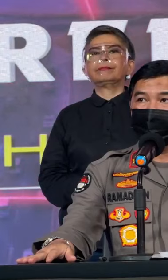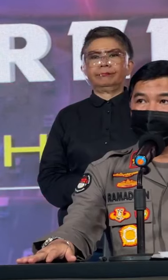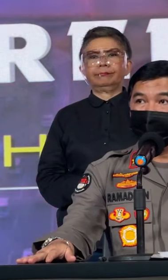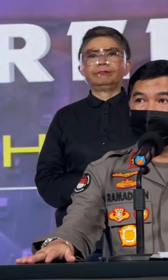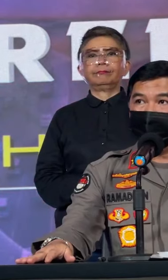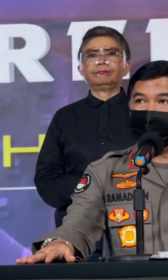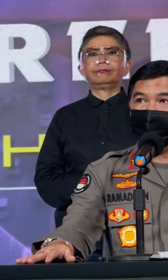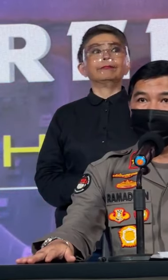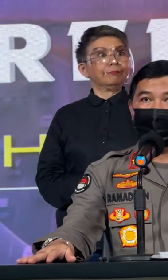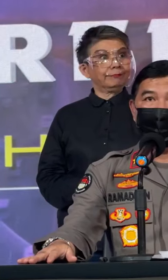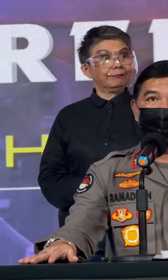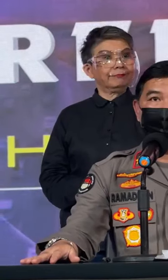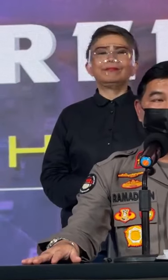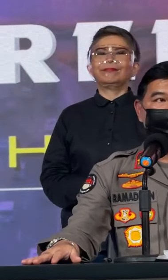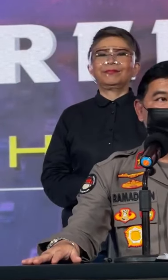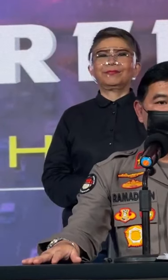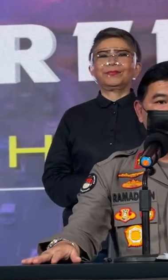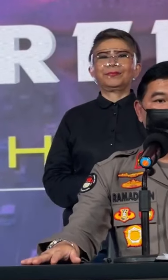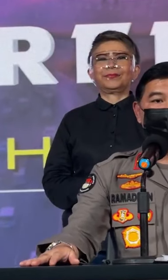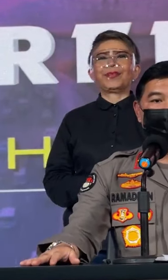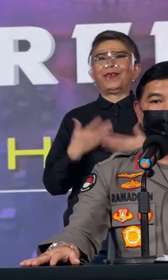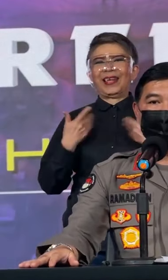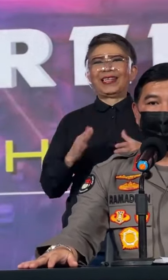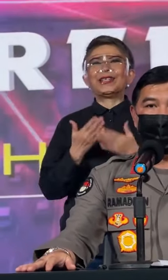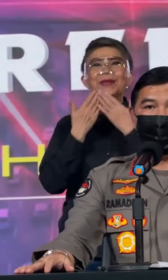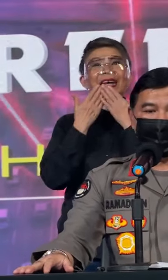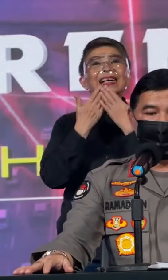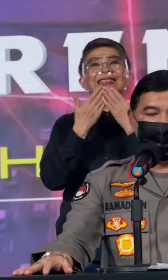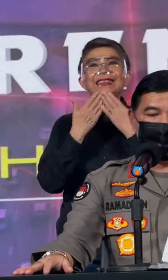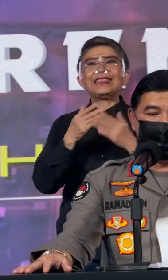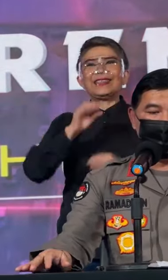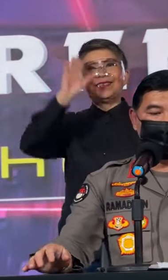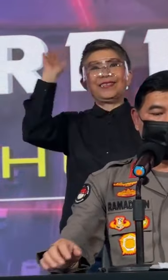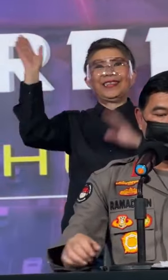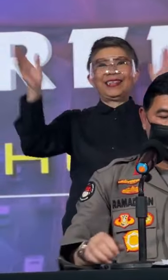Cukup ya? Cukup Pak. Ya udah cukup. Terima kasih. Wassalamualaikum warahmatullahi